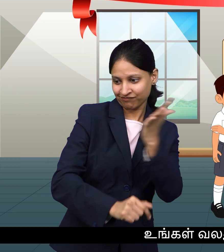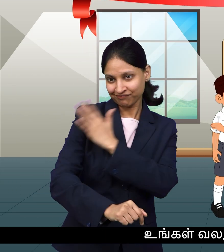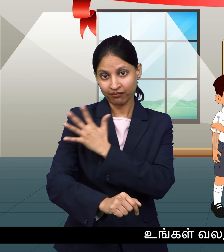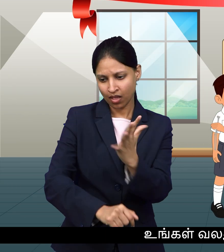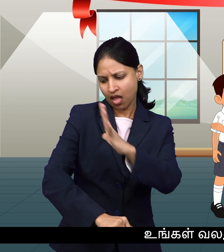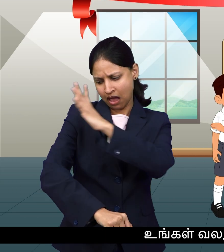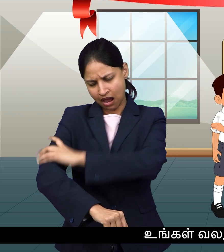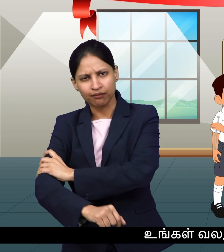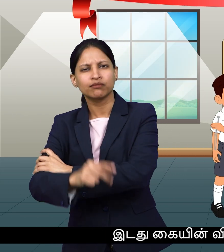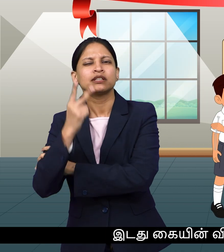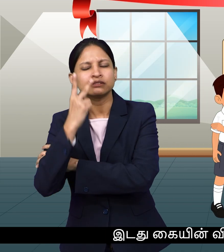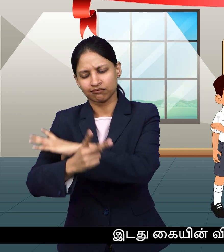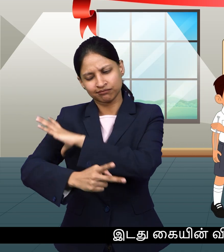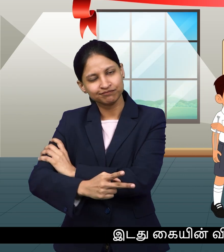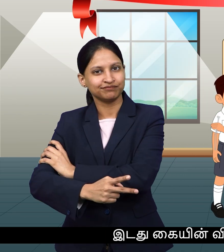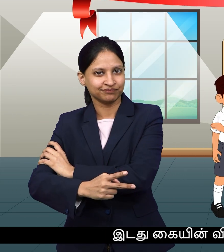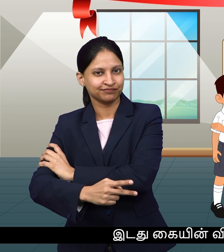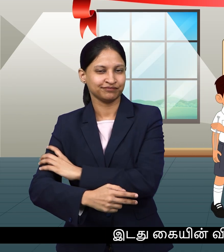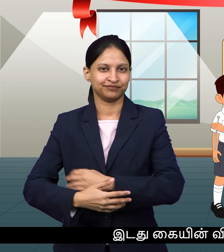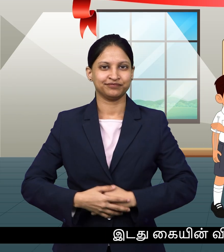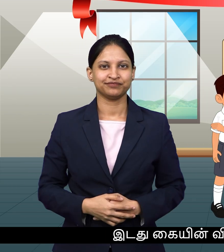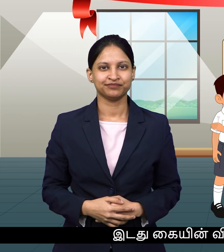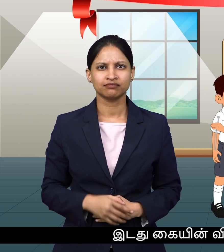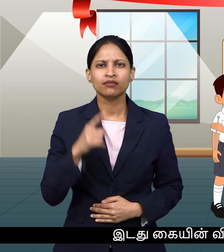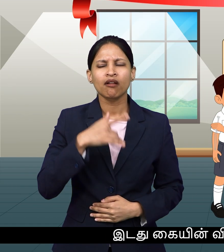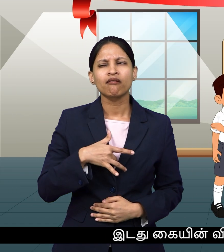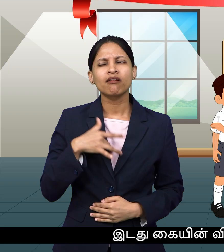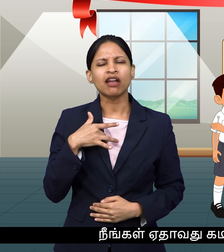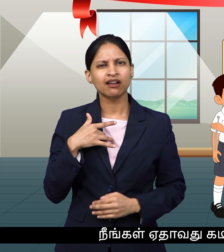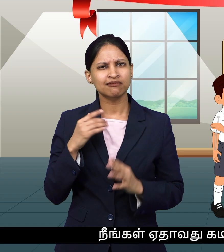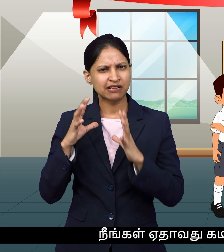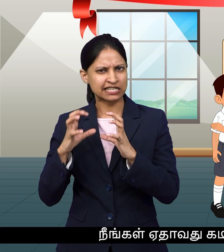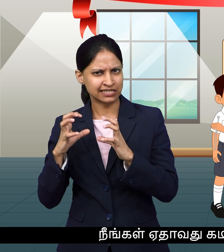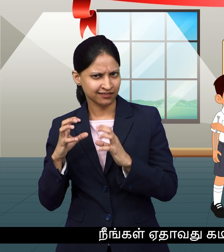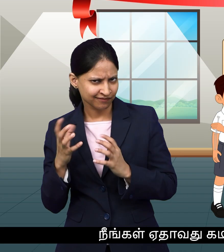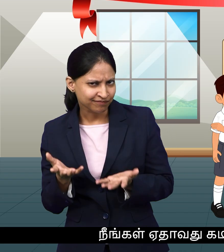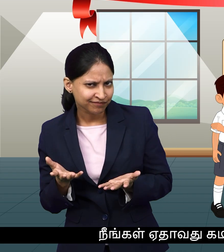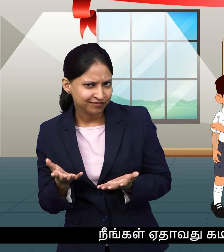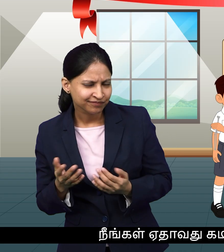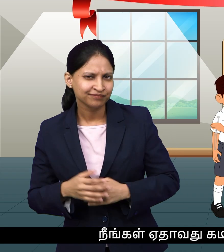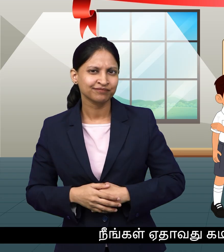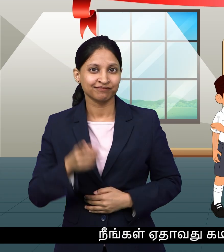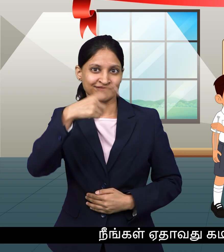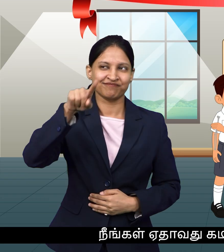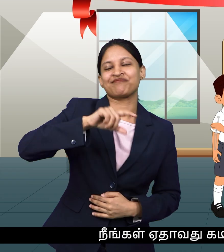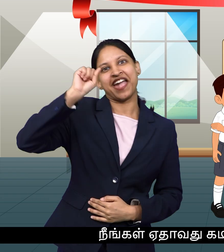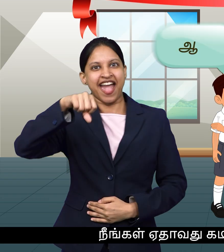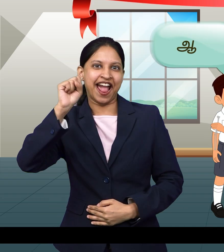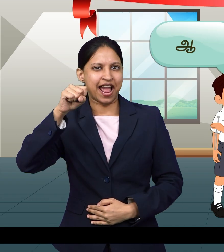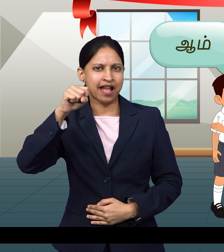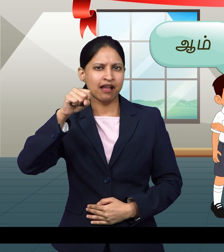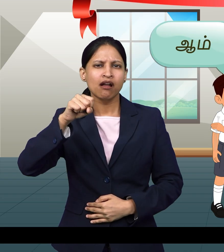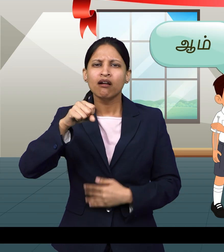உங்கள் வலது கையை உங்கள் இடது கையின் விரல்களால் உணருங்கள். நீங்கள் ஏதாவது கடினமாக